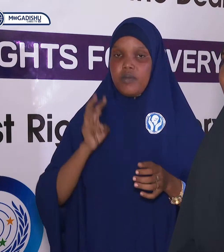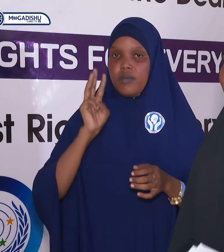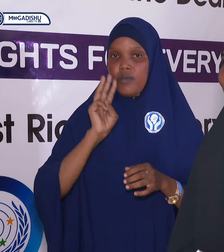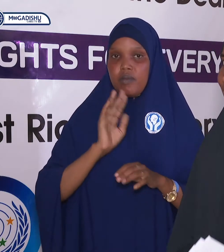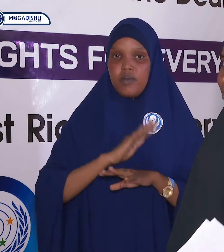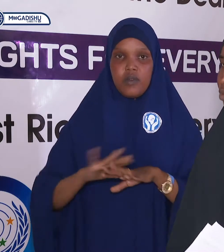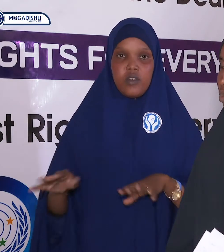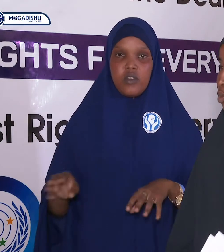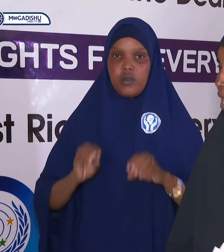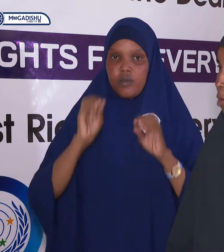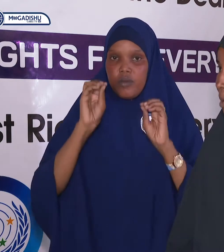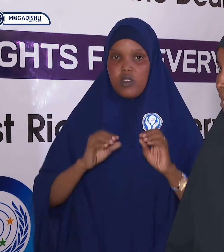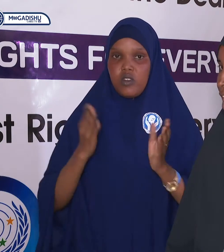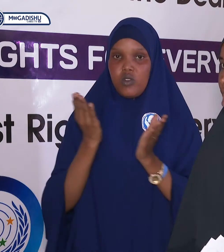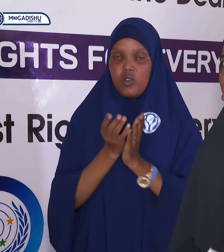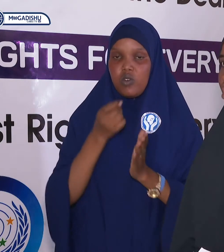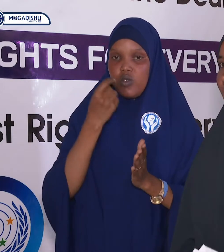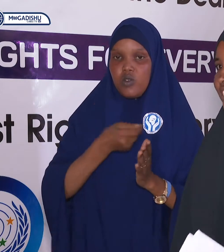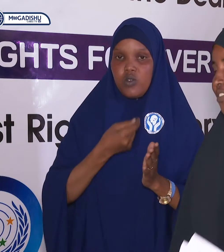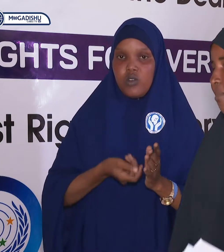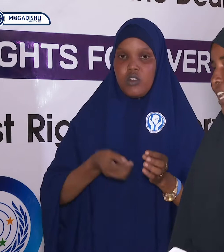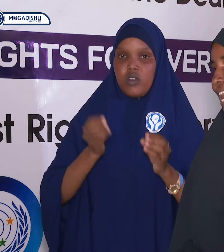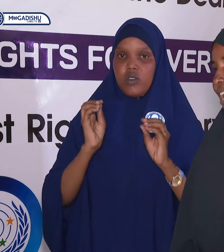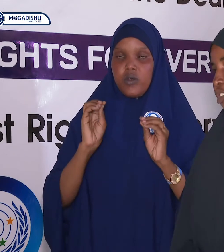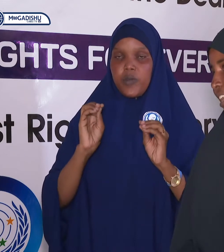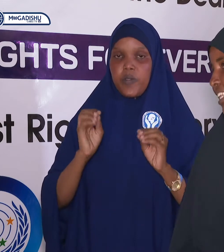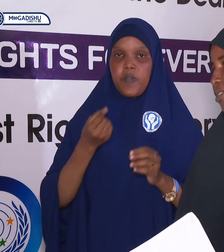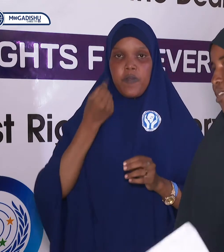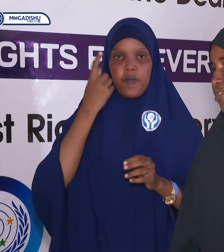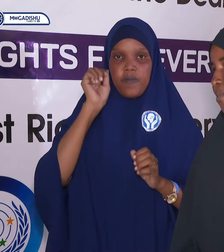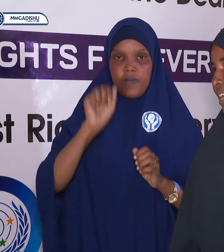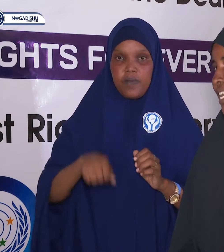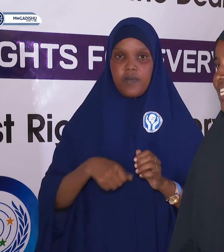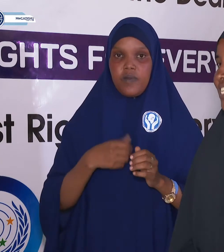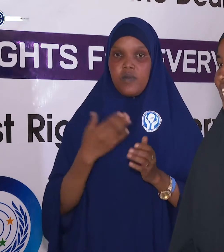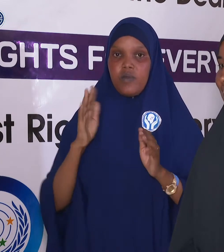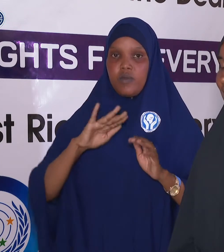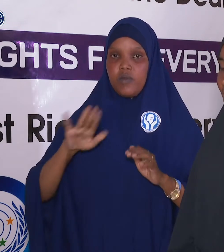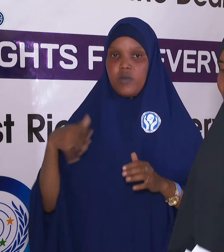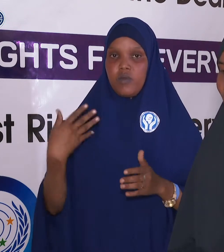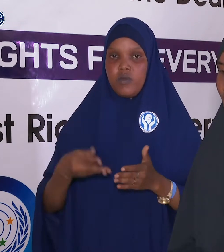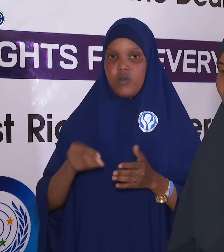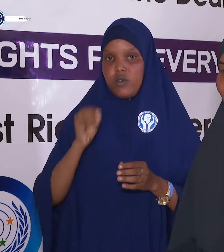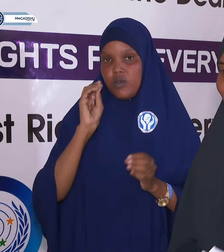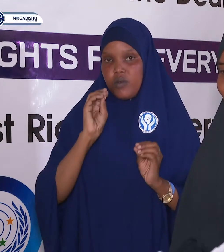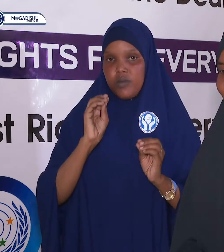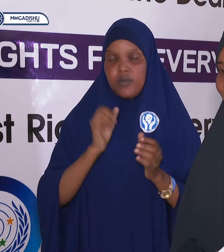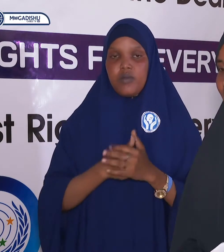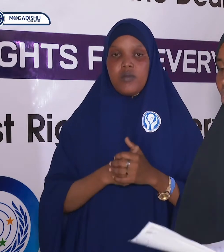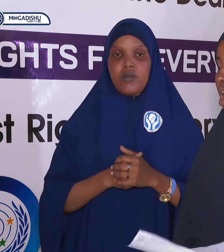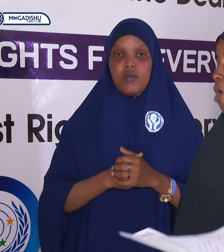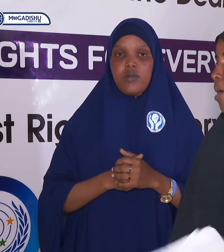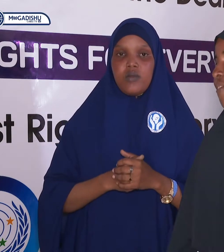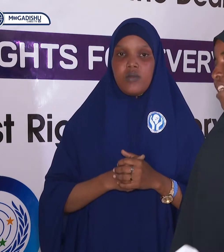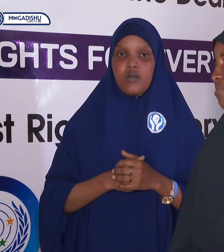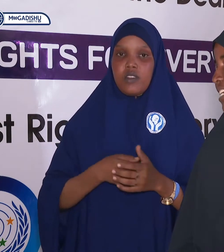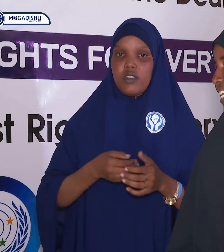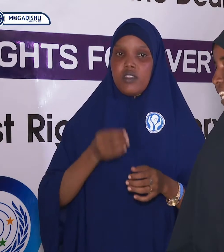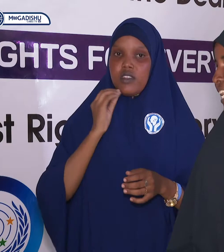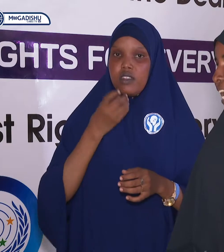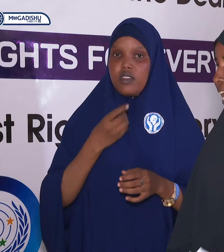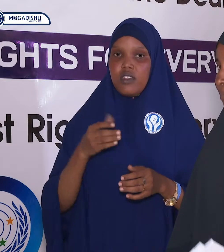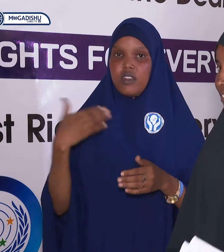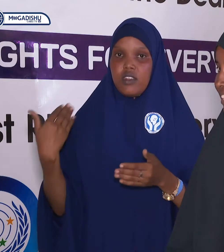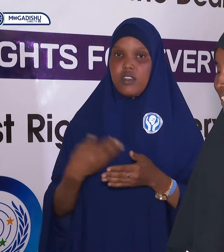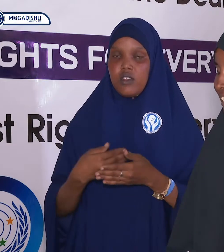dugsi ama macalin dugsi quraan wax bara oo ay isfahmi karaan oo ardayda wax soo bara sidaas darteed waxaanoo la keenaa ardayga oo aan waxba